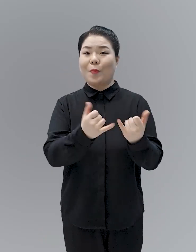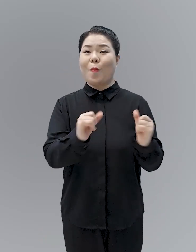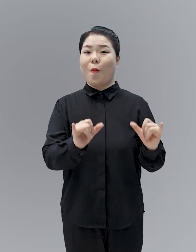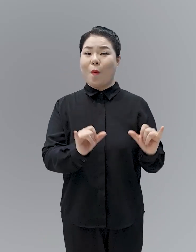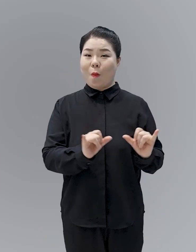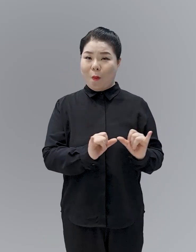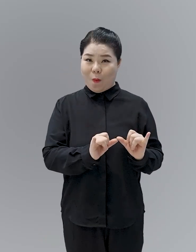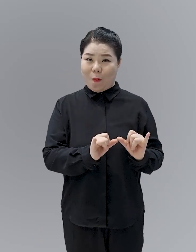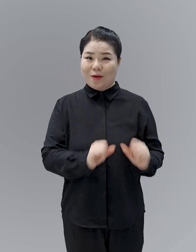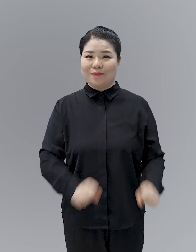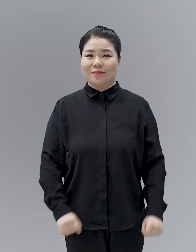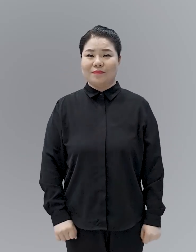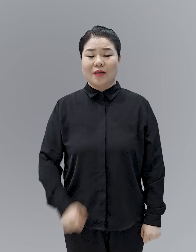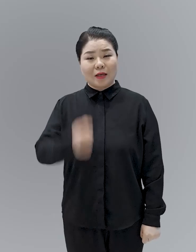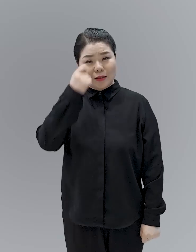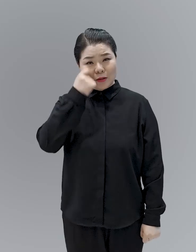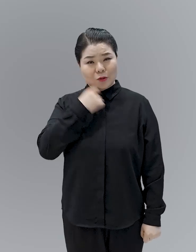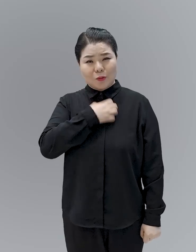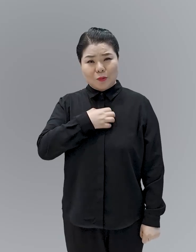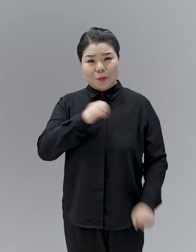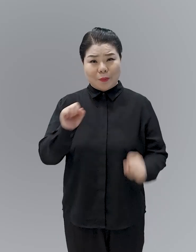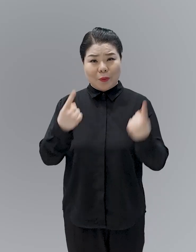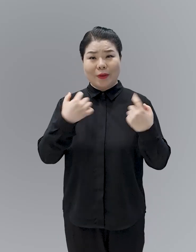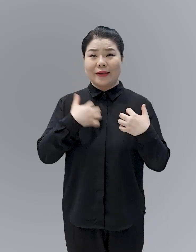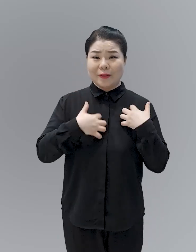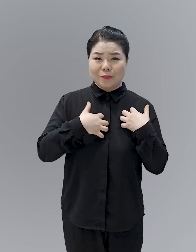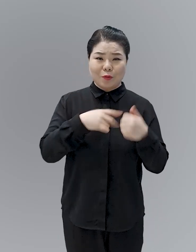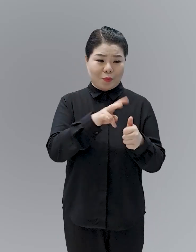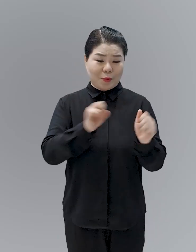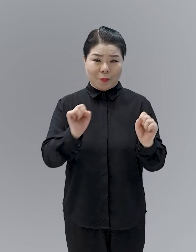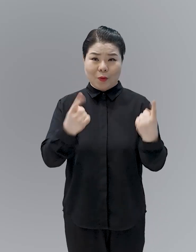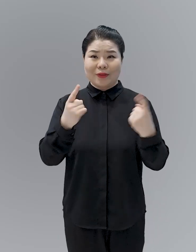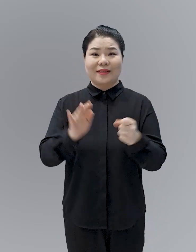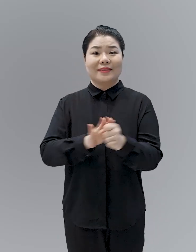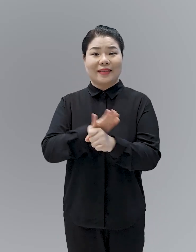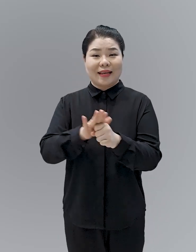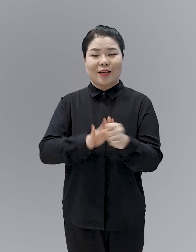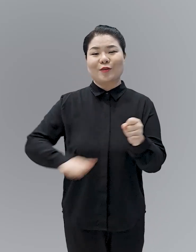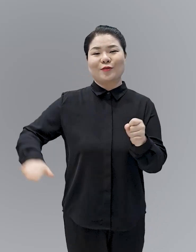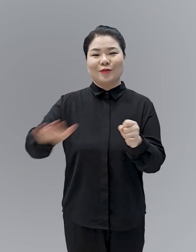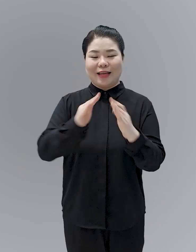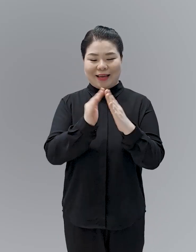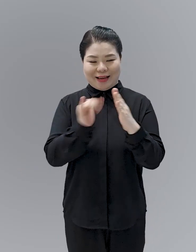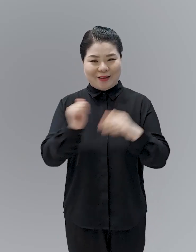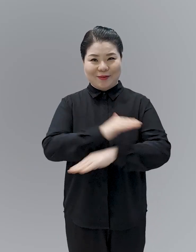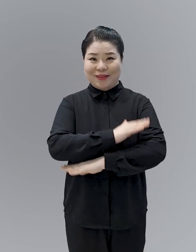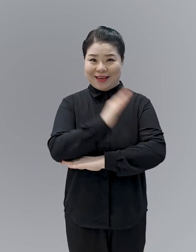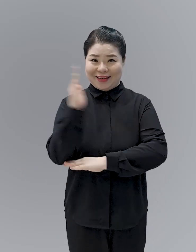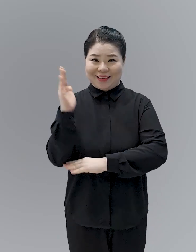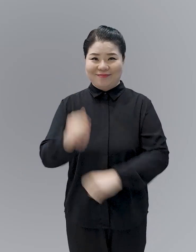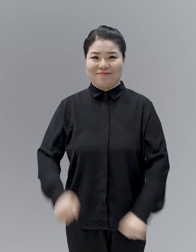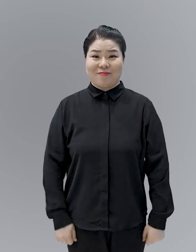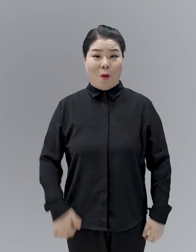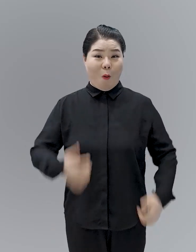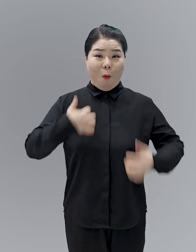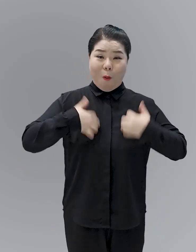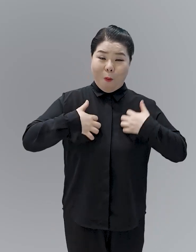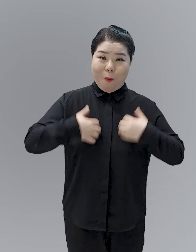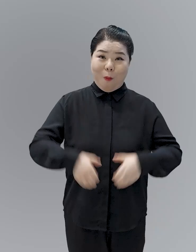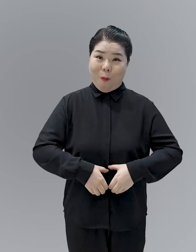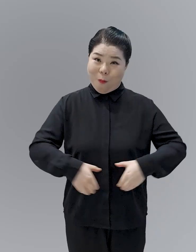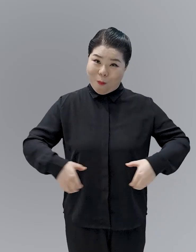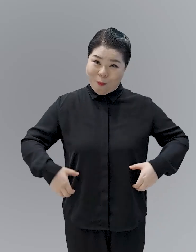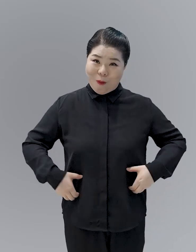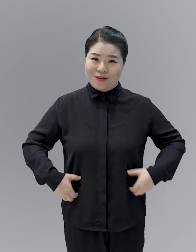필연적인 공동체. 슬픔인 동시에 기쁨, 미움인 동시에 사랑인 우리 모두의 가족 이야기. 굉장히